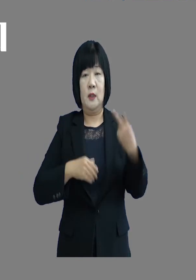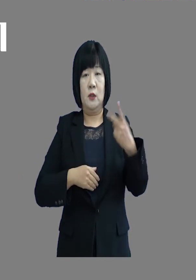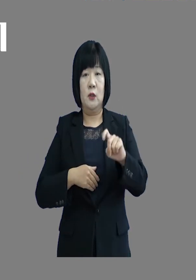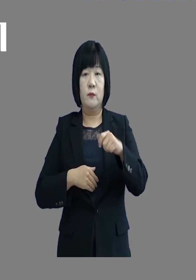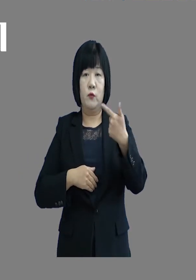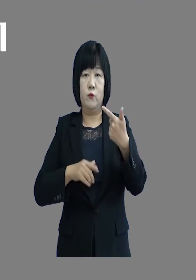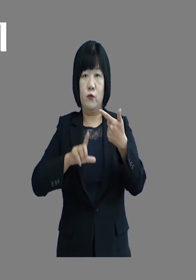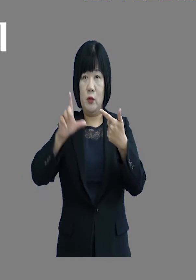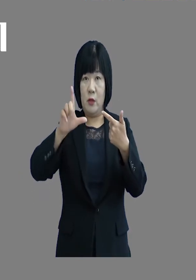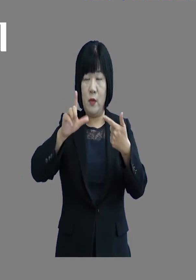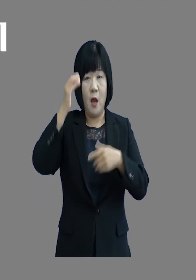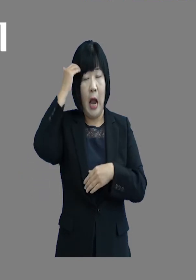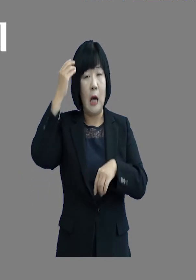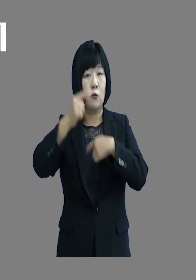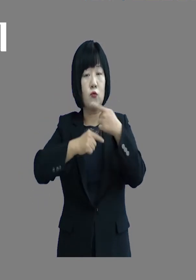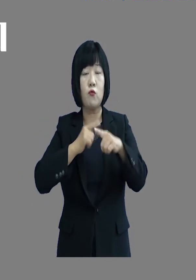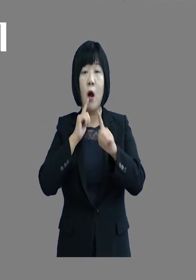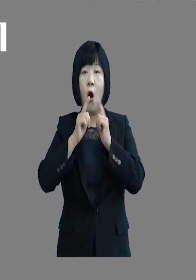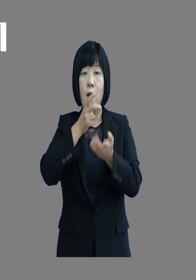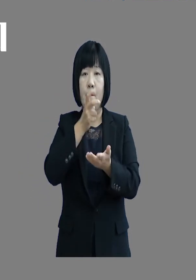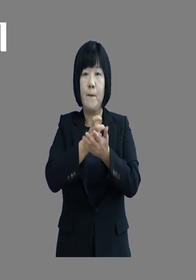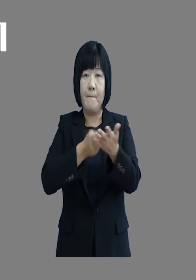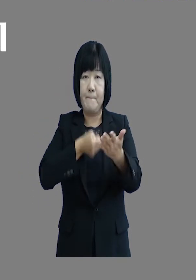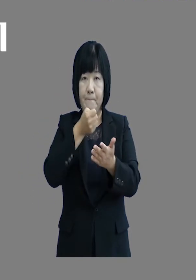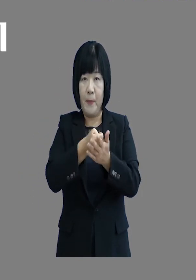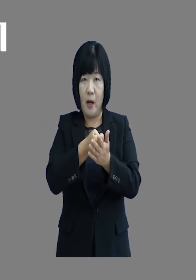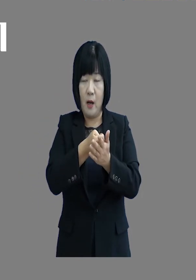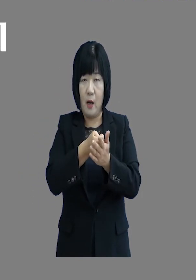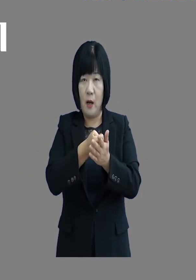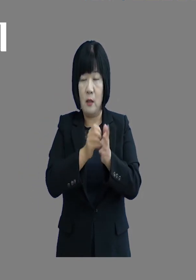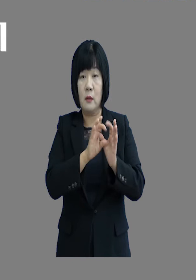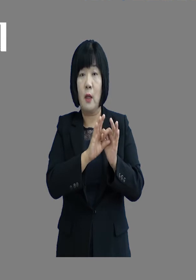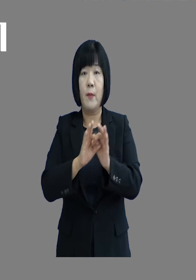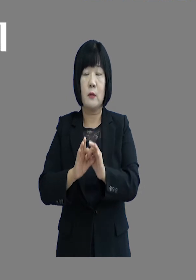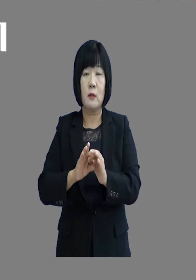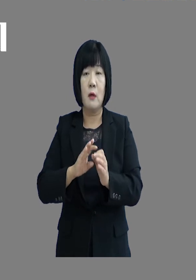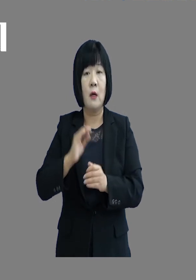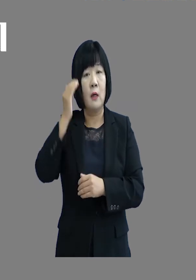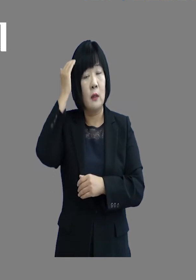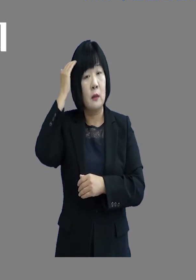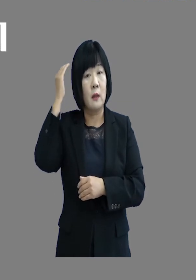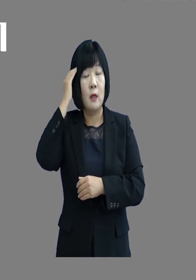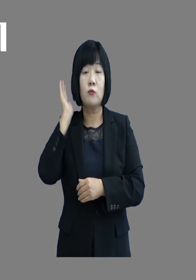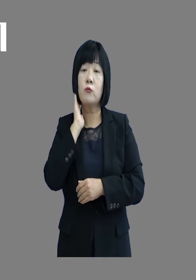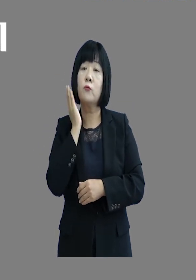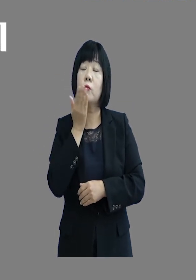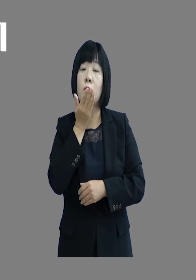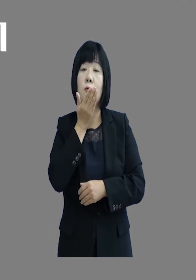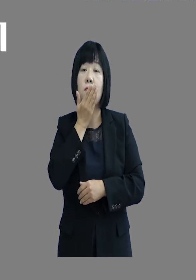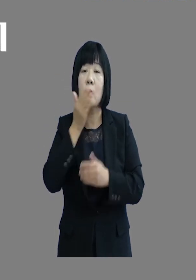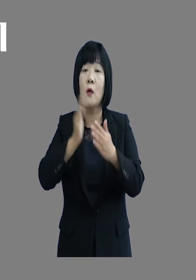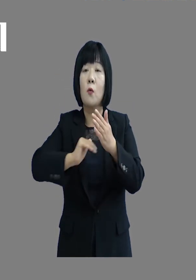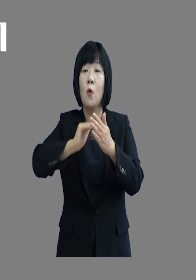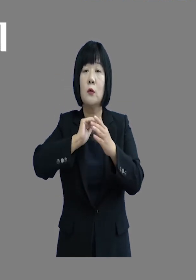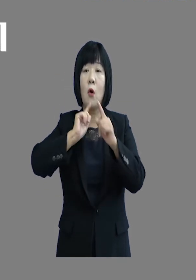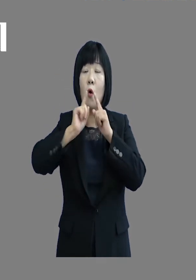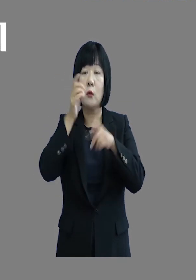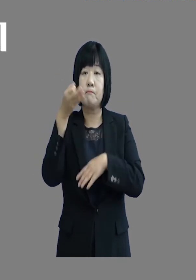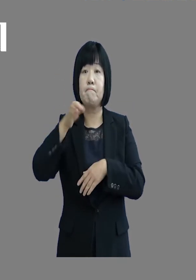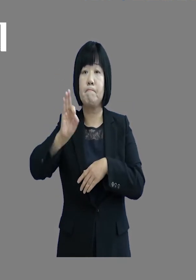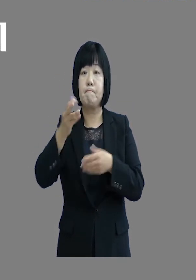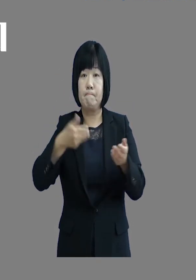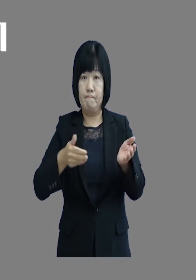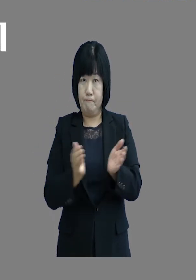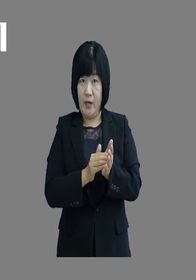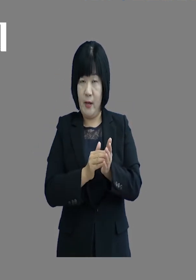2016년도에 한국수화언어법이 제정이 되면서 대한민국 농인의 공용어로 인정이 됐습니다. 그래서